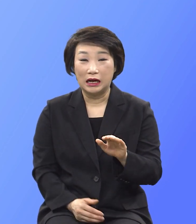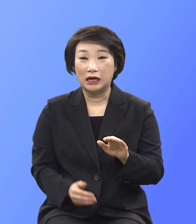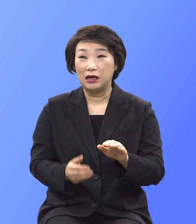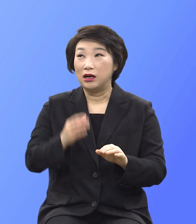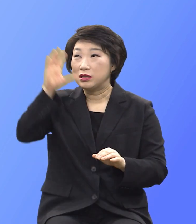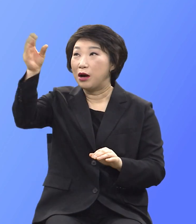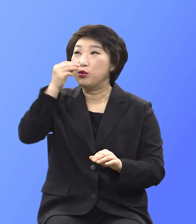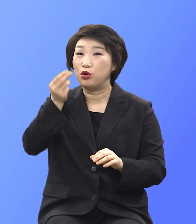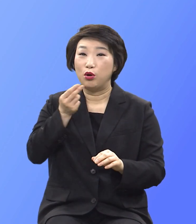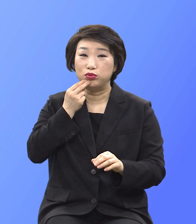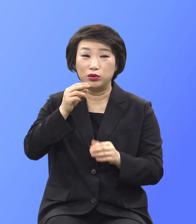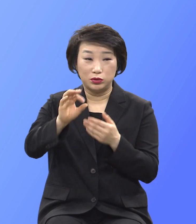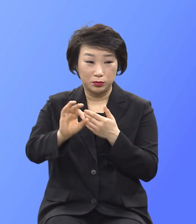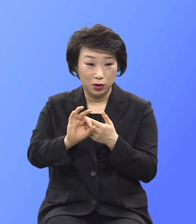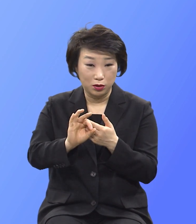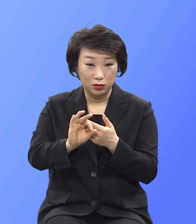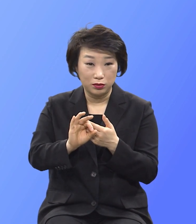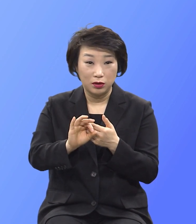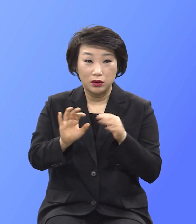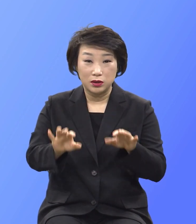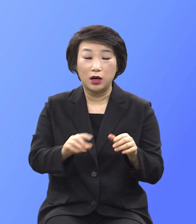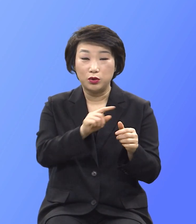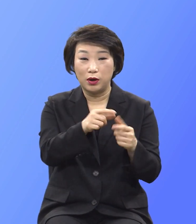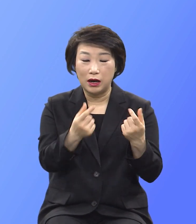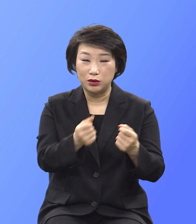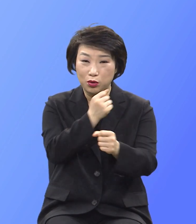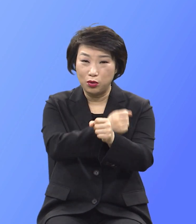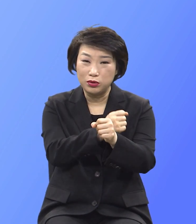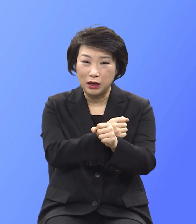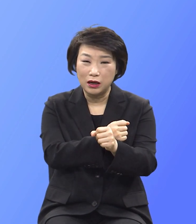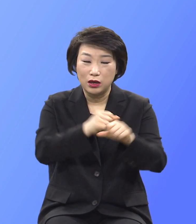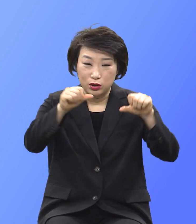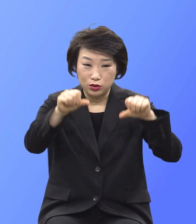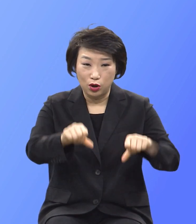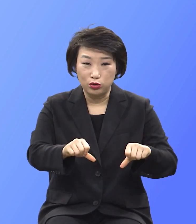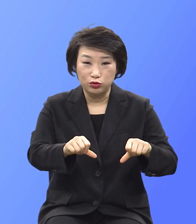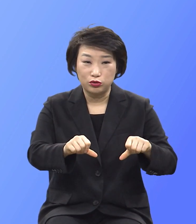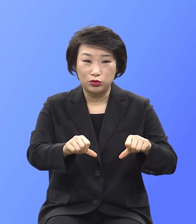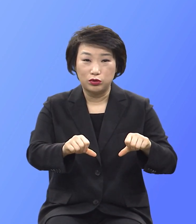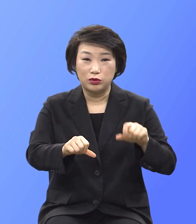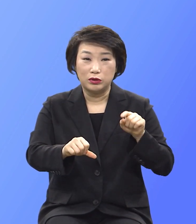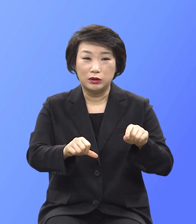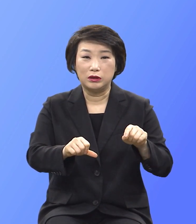먹지 않았으면 이런 고생과 저주와